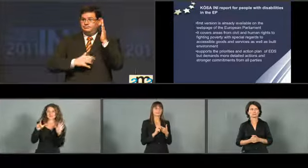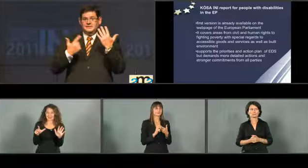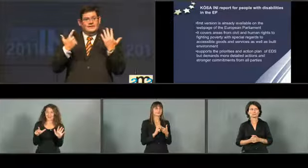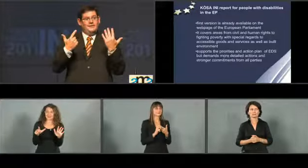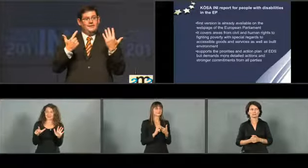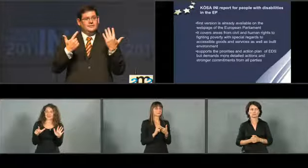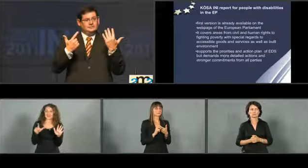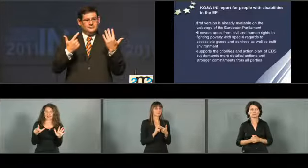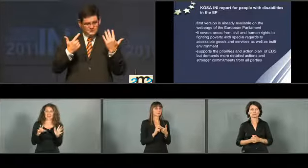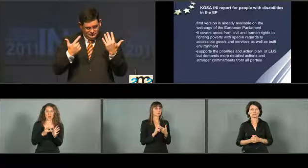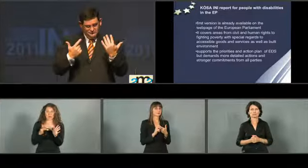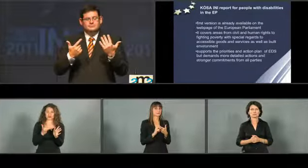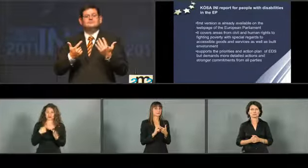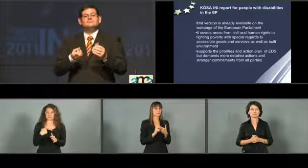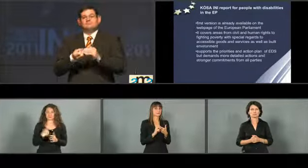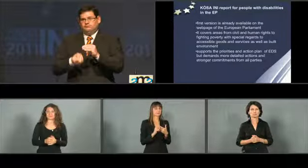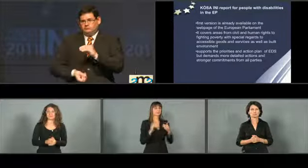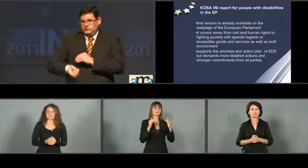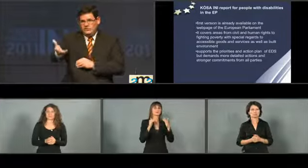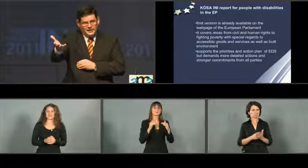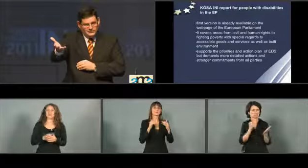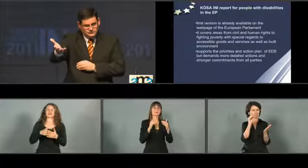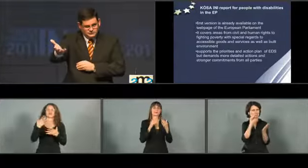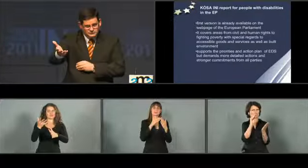Donc il y a 7 pages dans ce rapport.